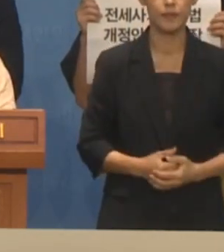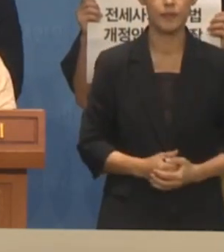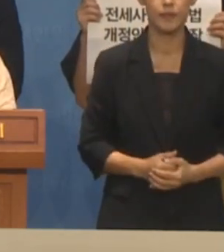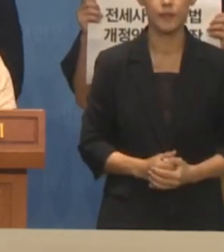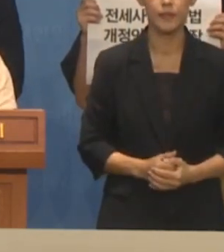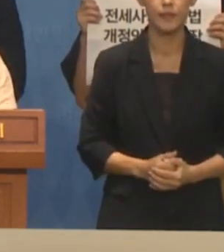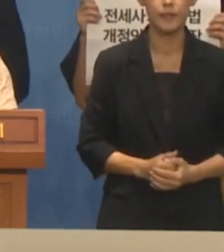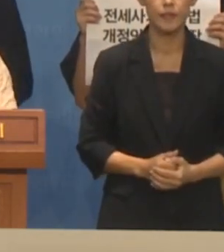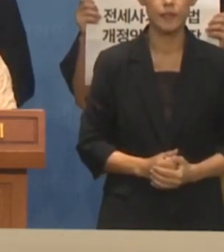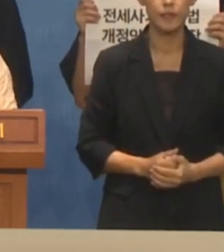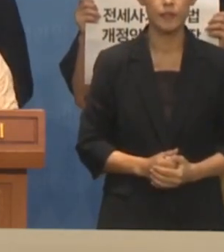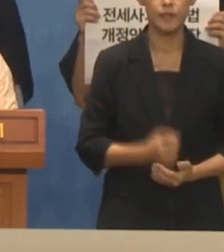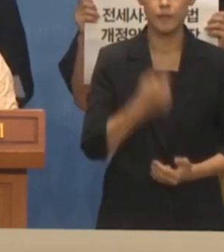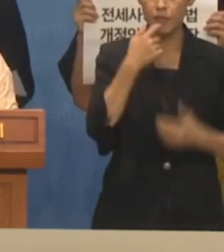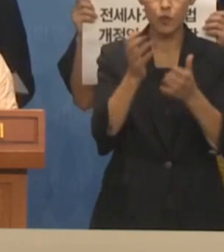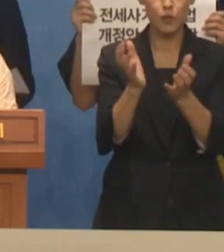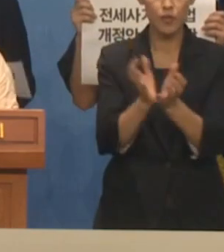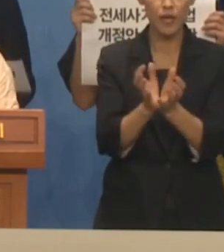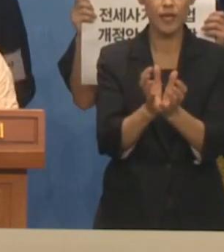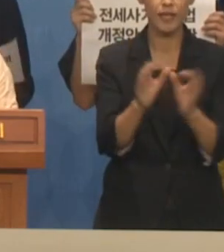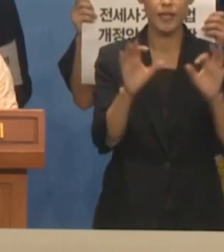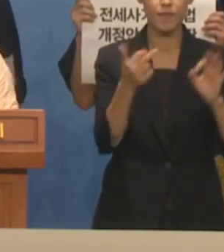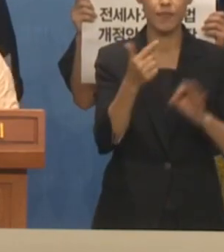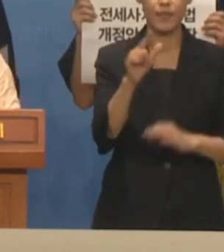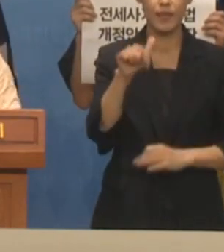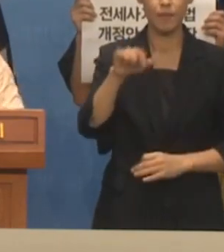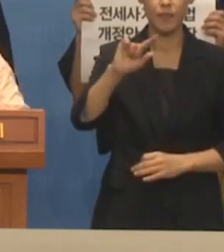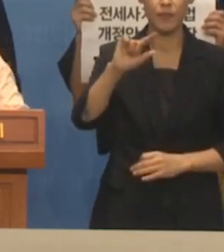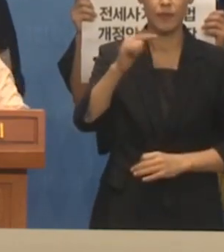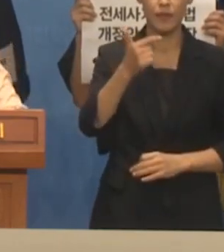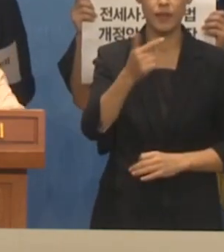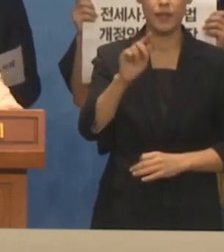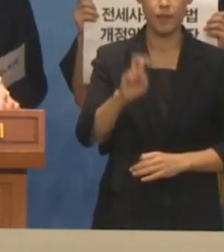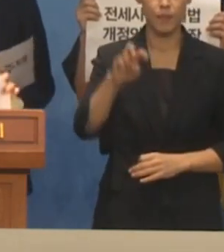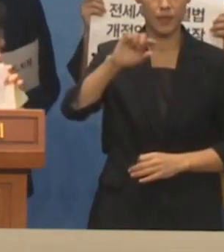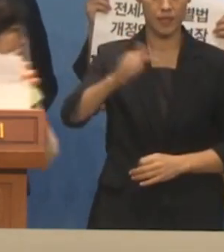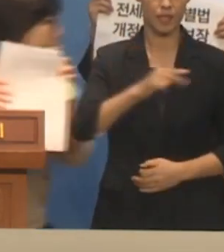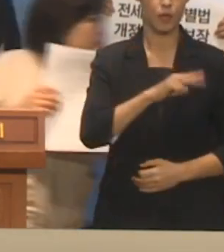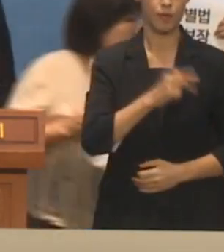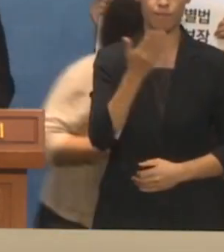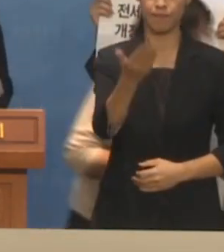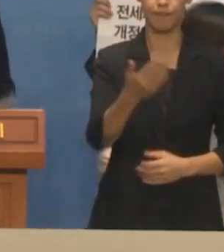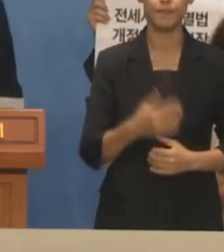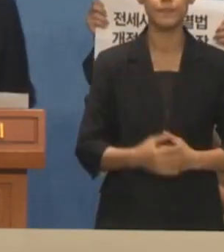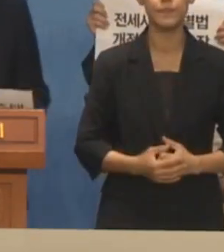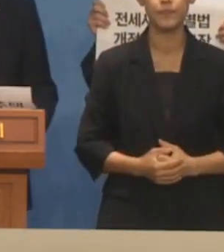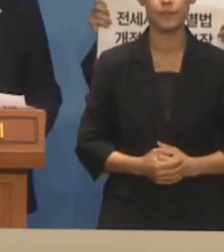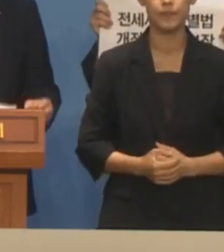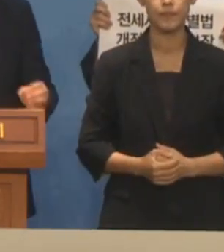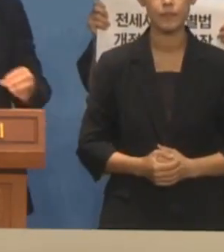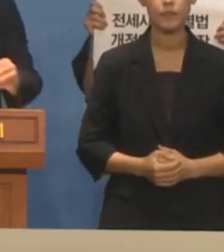다음은 더불어민주당 김남근 의원님 발언 듣도록 하겠습니다.